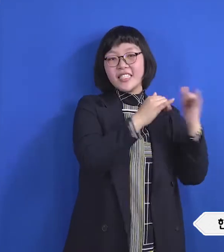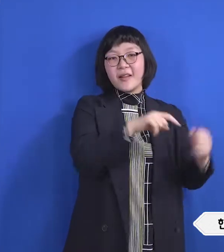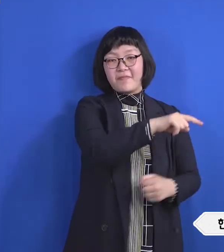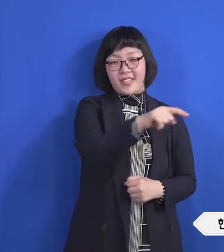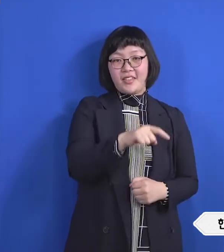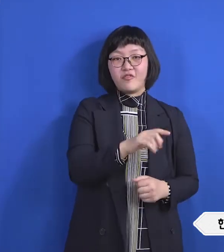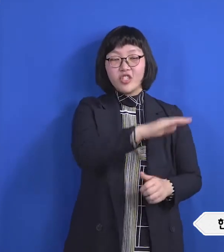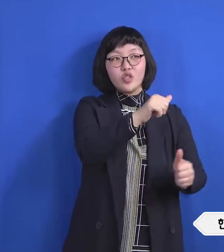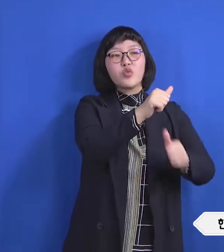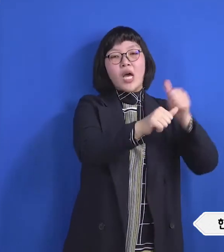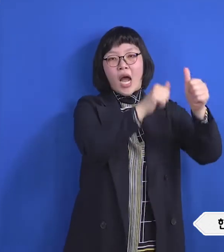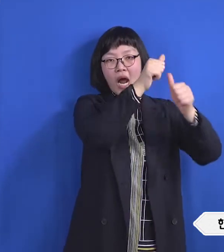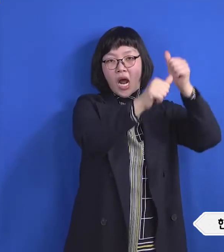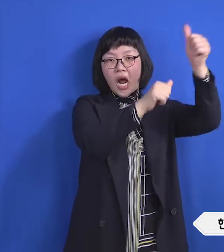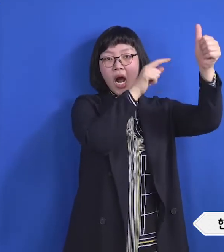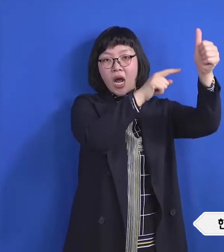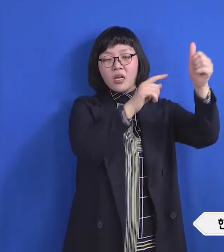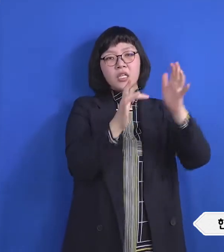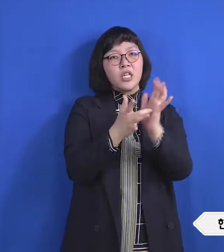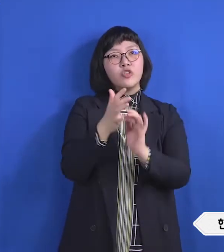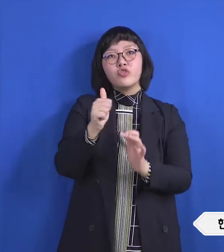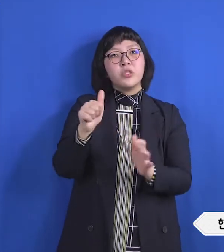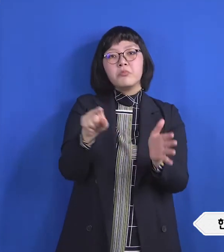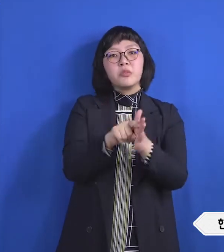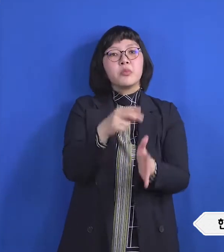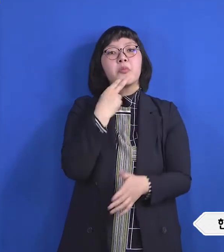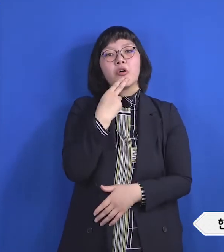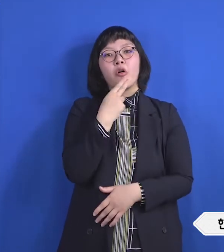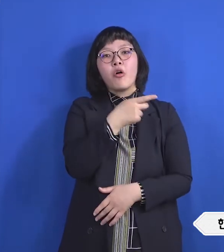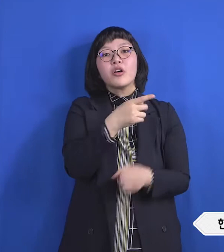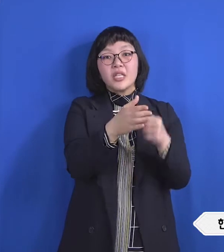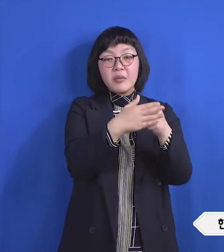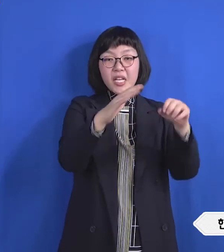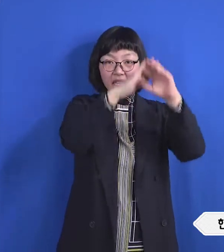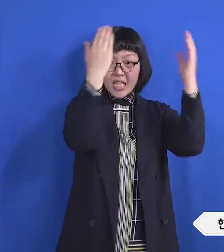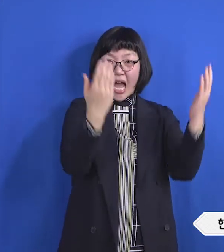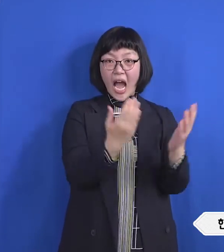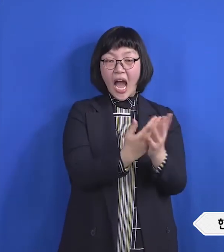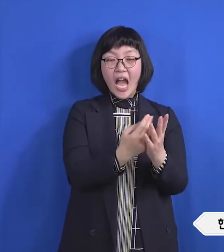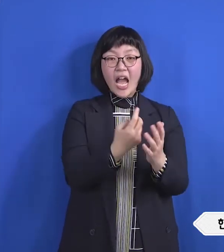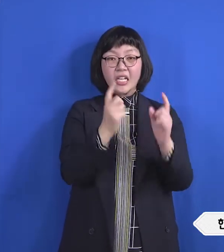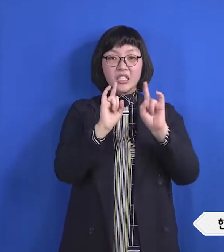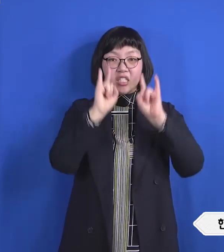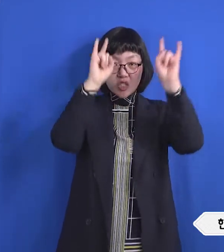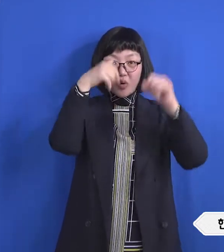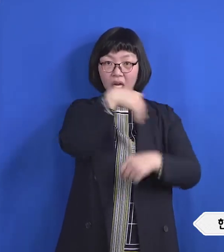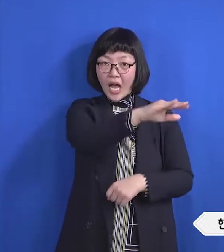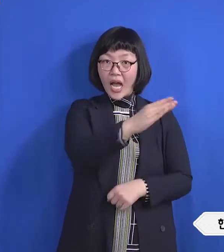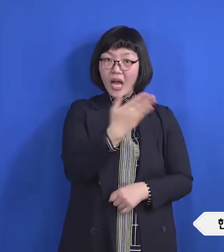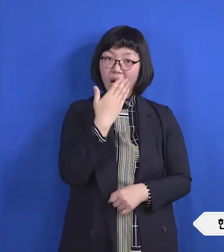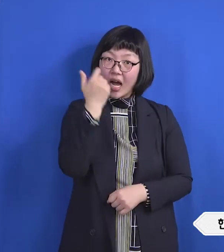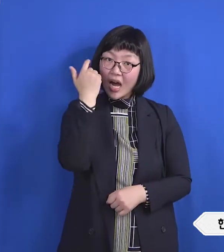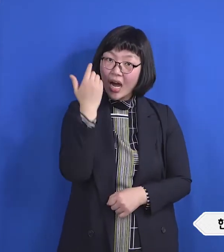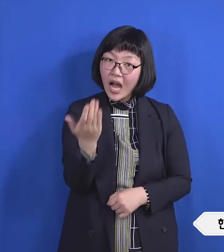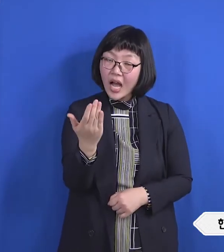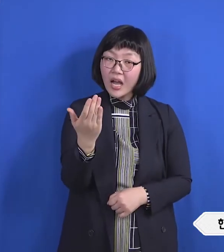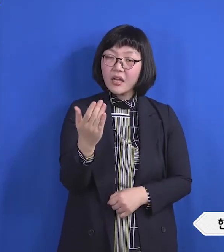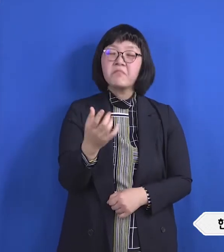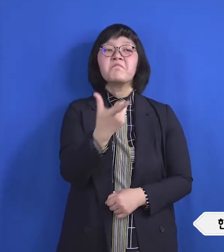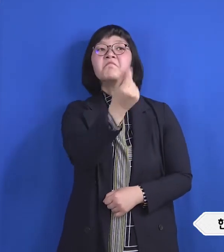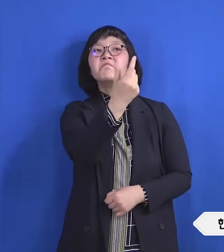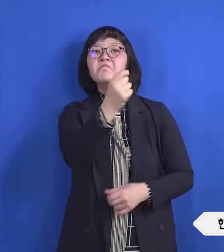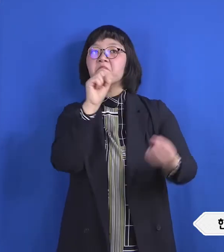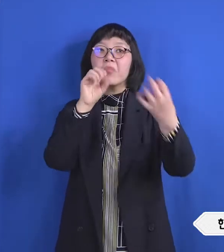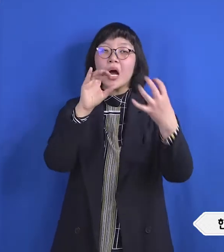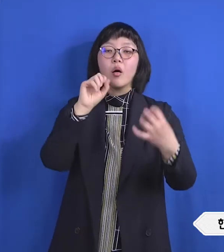조상들, 그런 사람들은 예수를 안 믿었으니까 전부 다 지옥 가느냐? 우리가 그걸